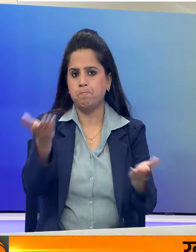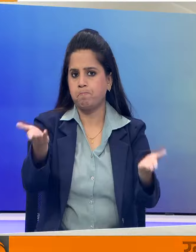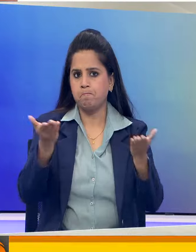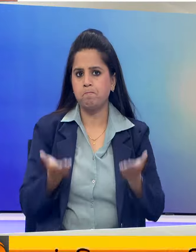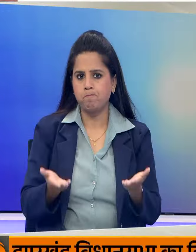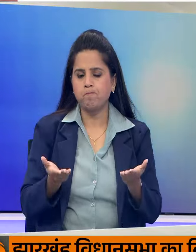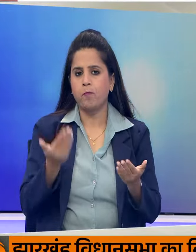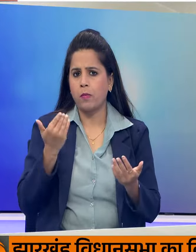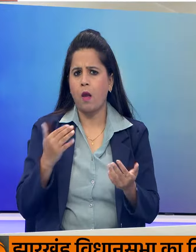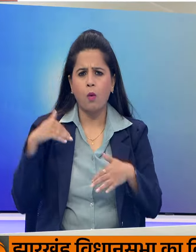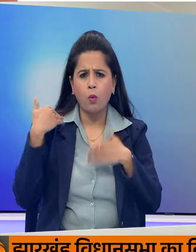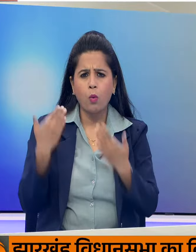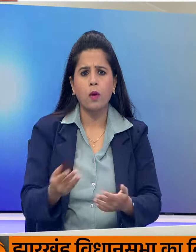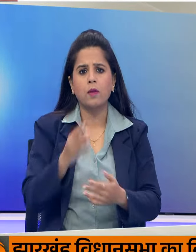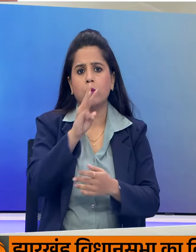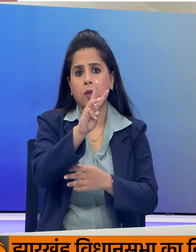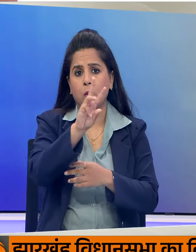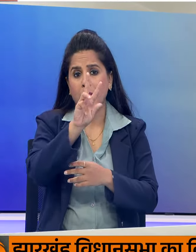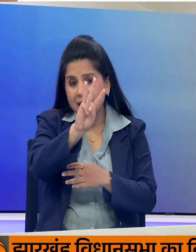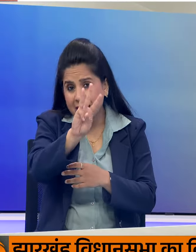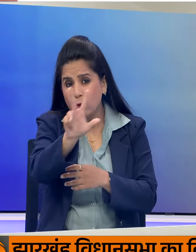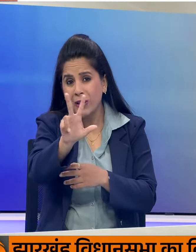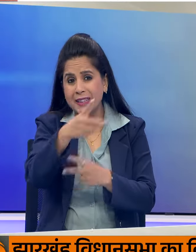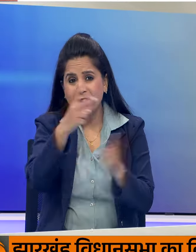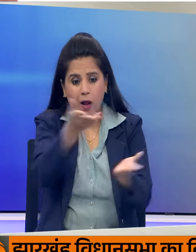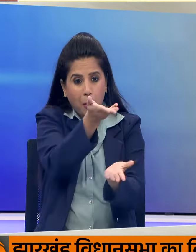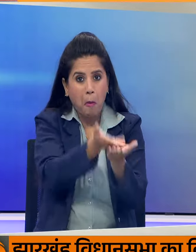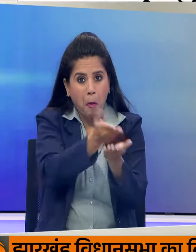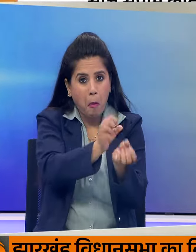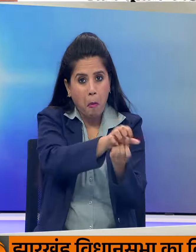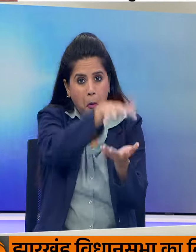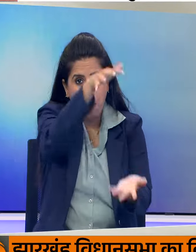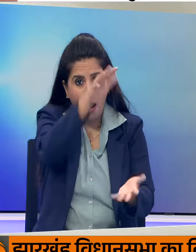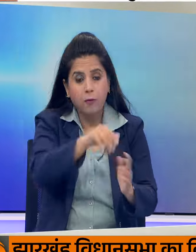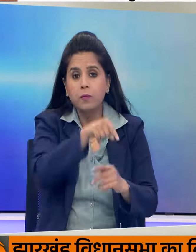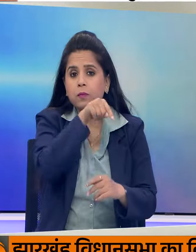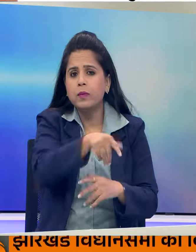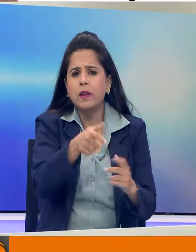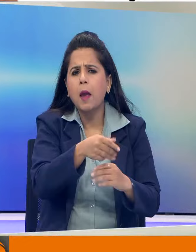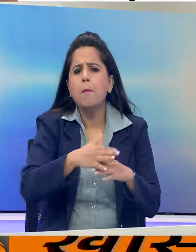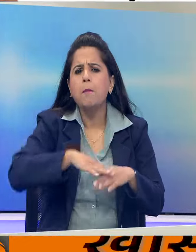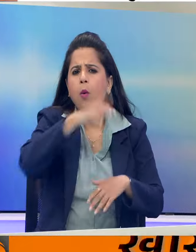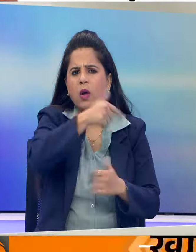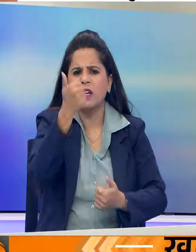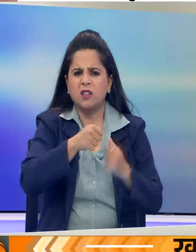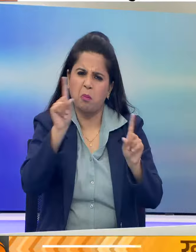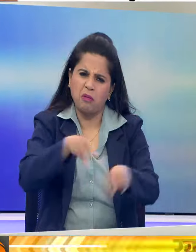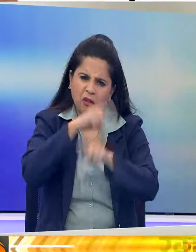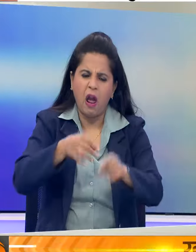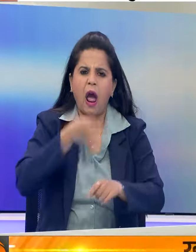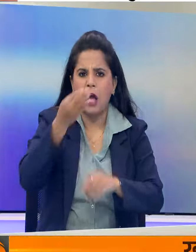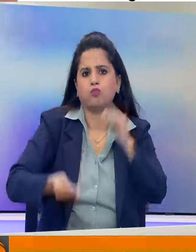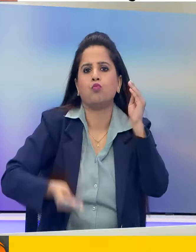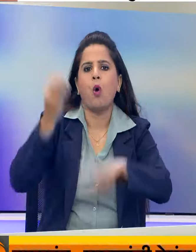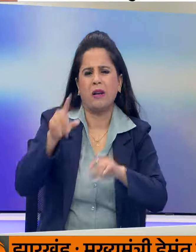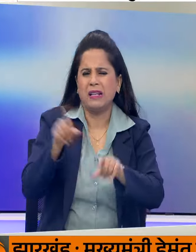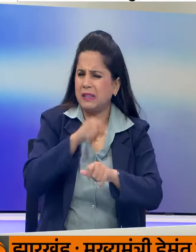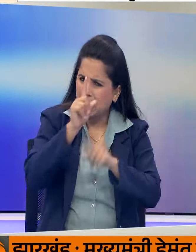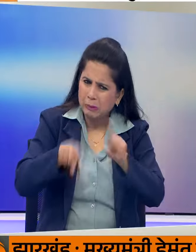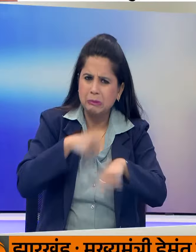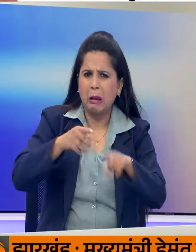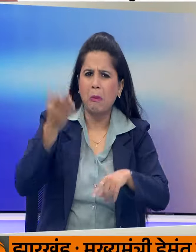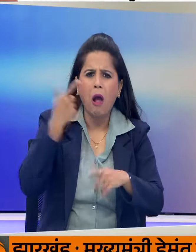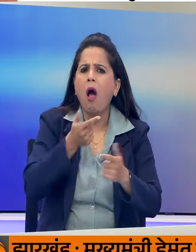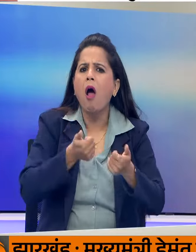लेकर अब तक करीब 38 याचिका पहुंच चुकी हैं। इनमें ज्यादातर इस परीक्षा को रद्द करने की मांग वाली हैं, जबकि